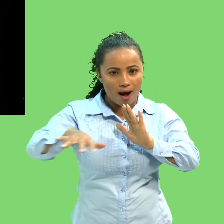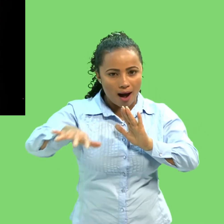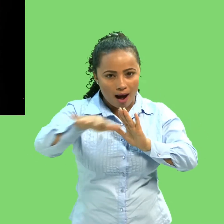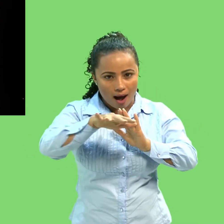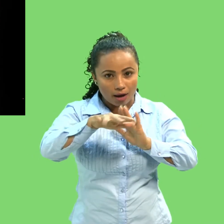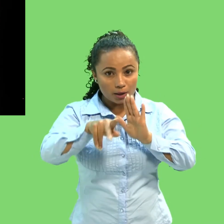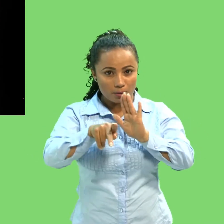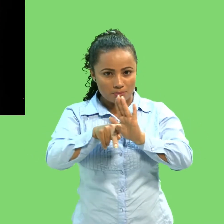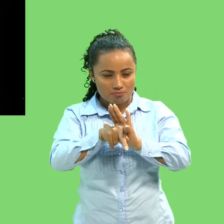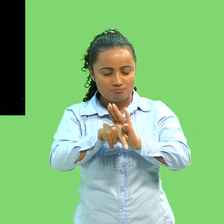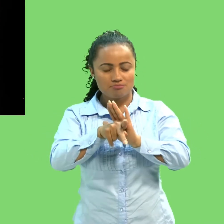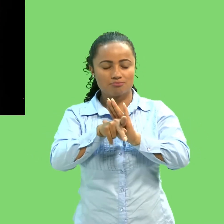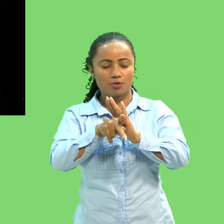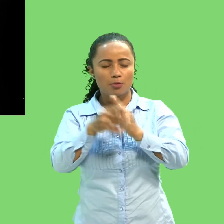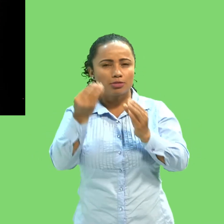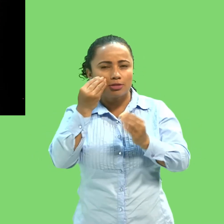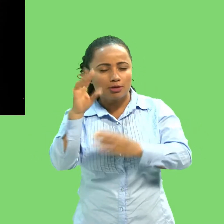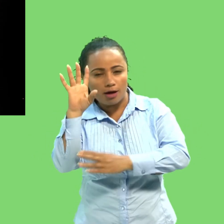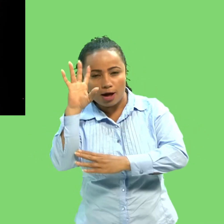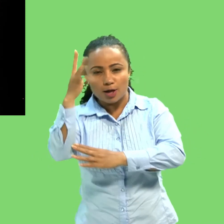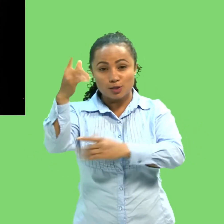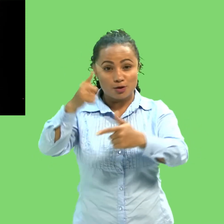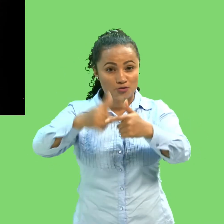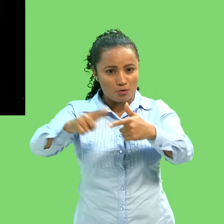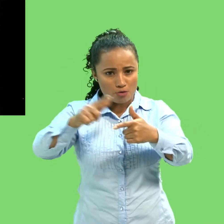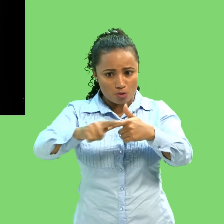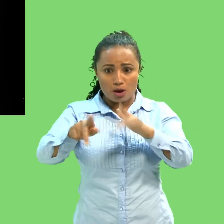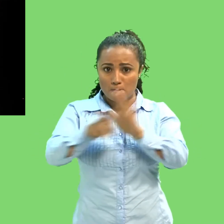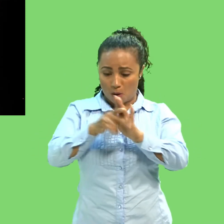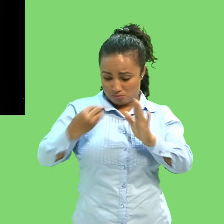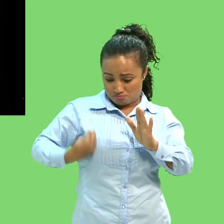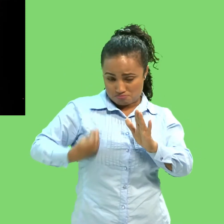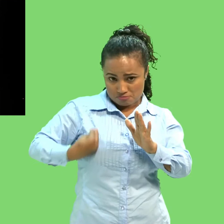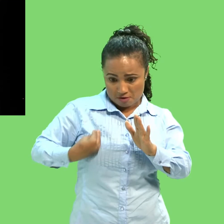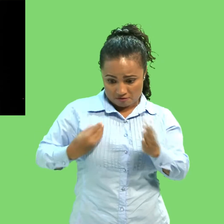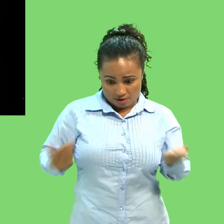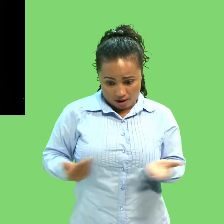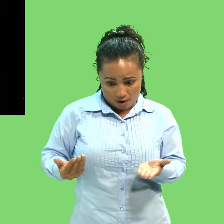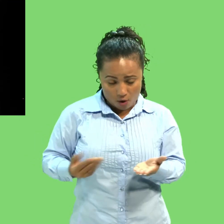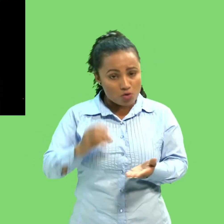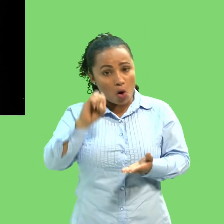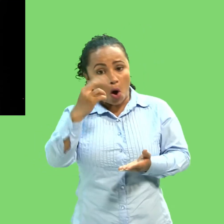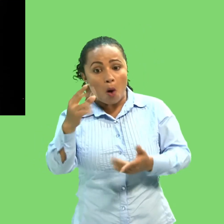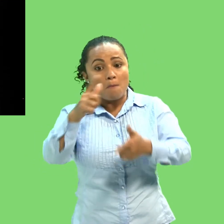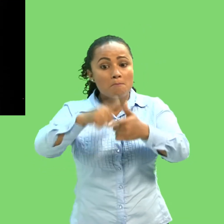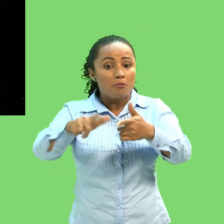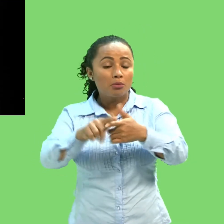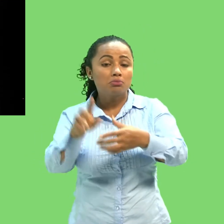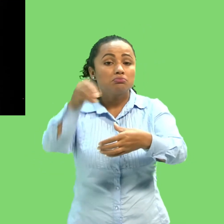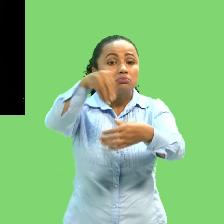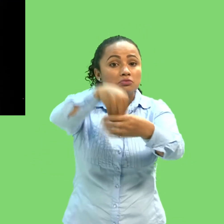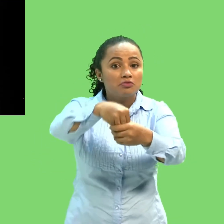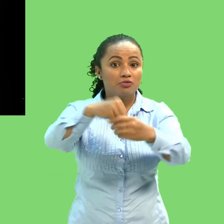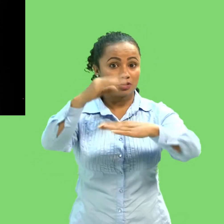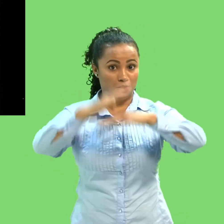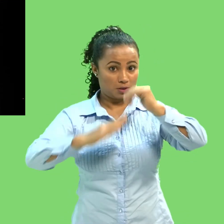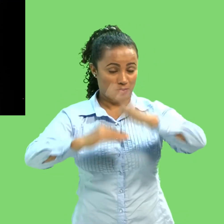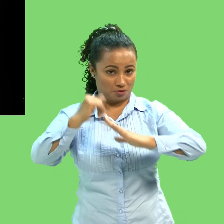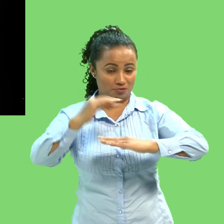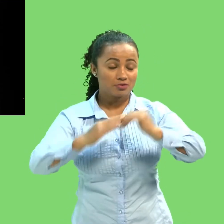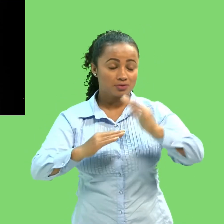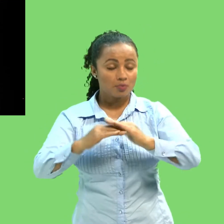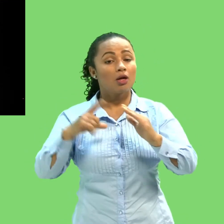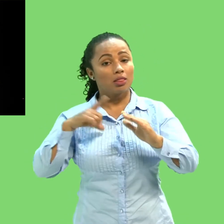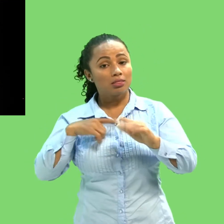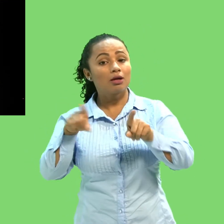resolver certos problemas de vida corrente e profissional e certas questões